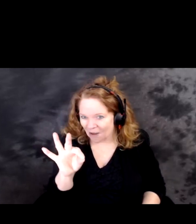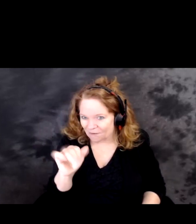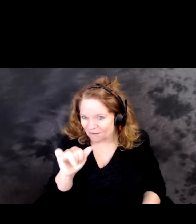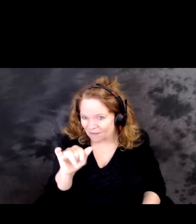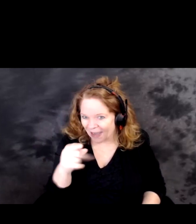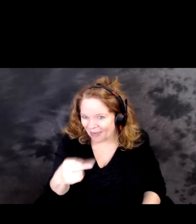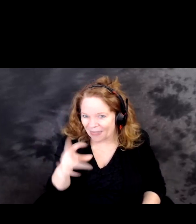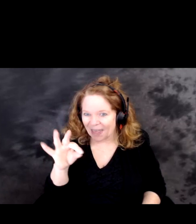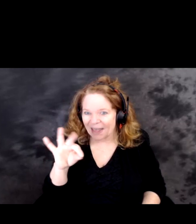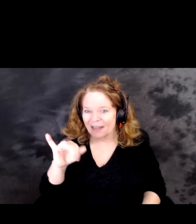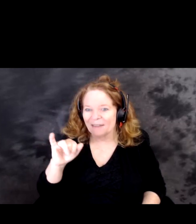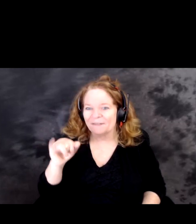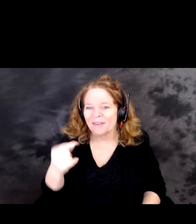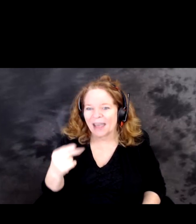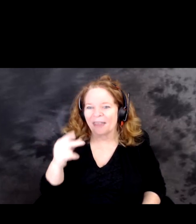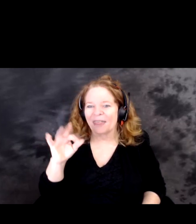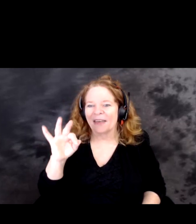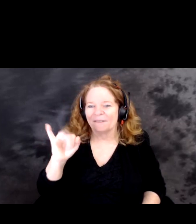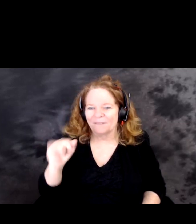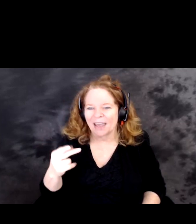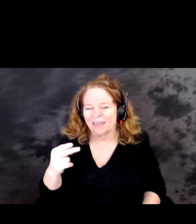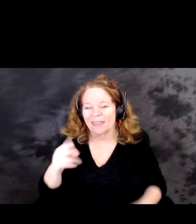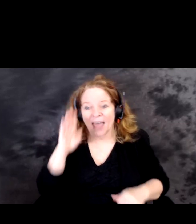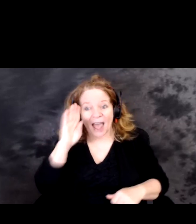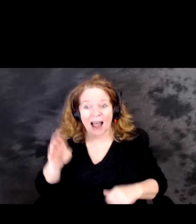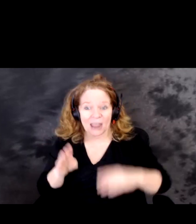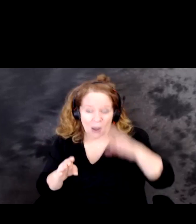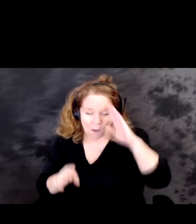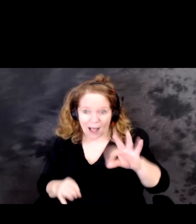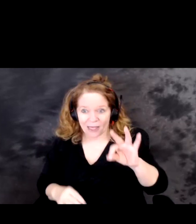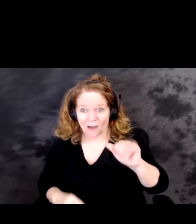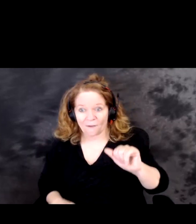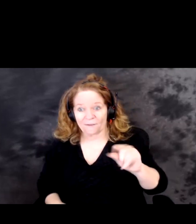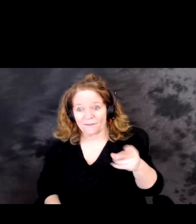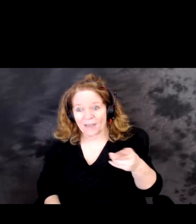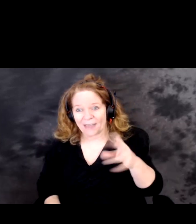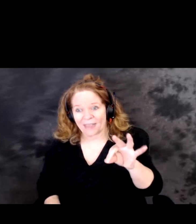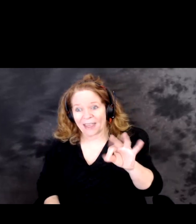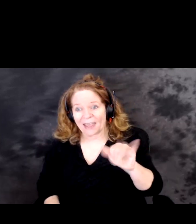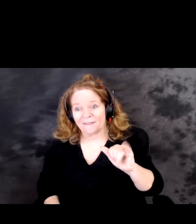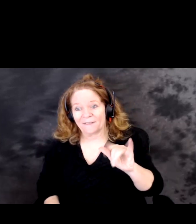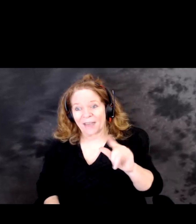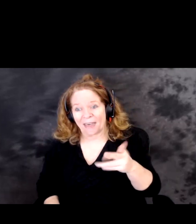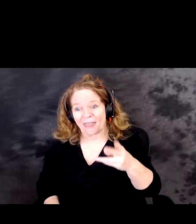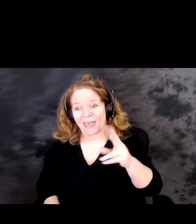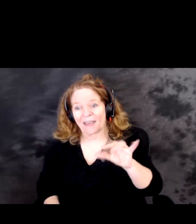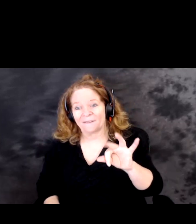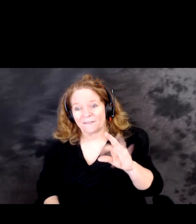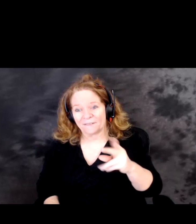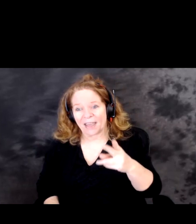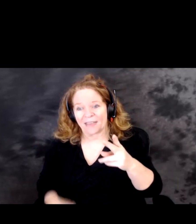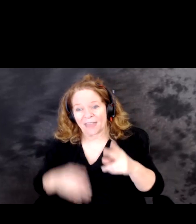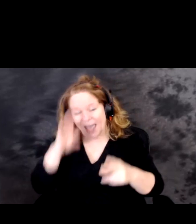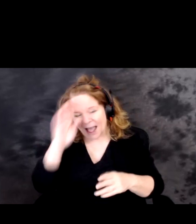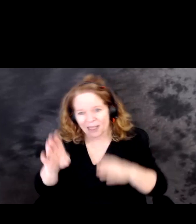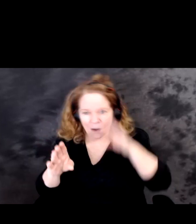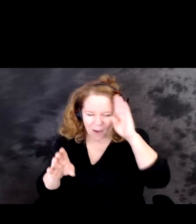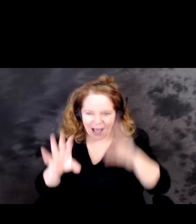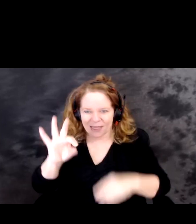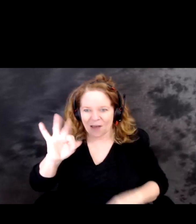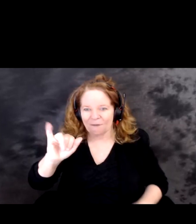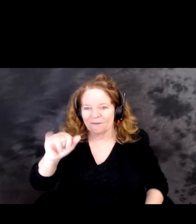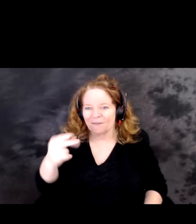Ahora tenemos a Faith, Faith, Faith. Hola, hola, Faith, Faith. Hola, hola, hola,